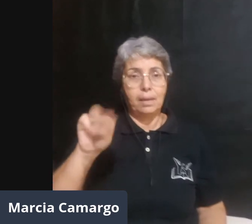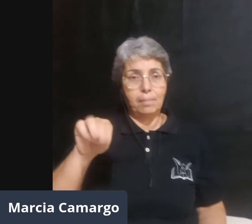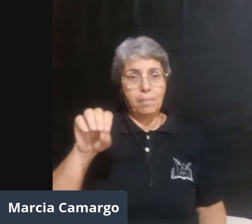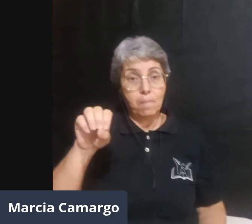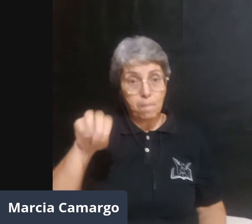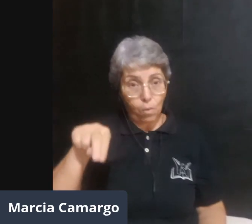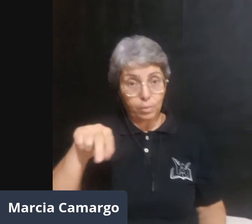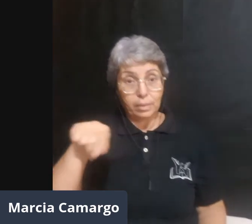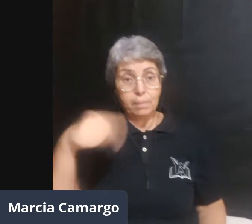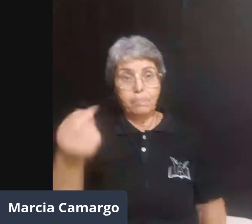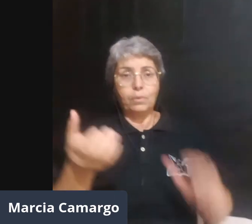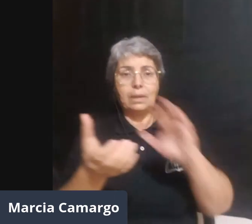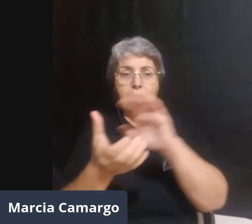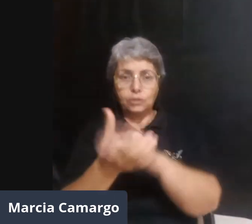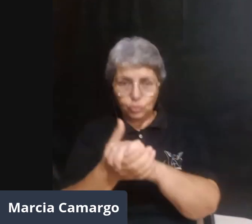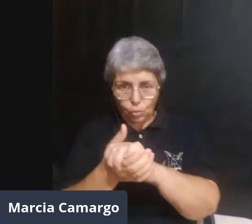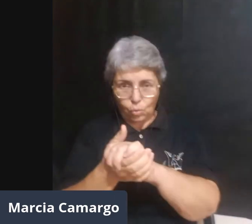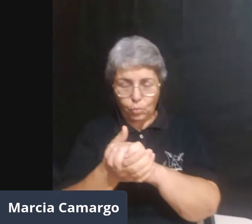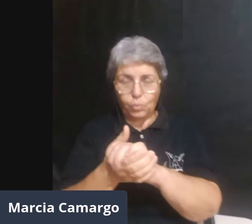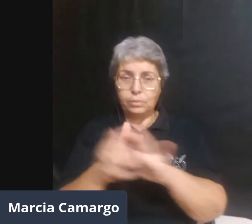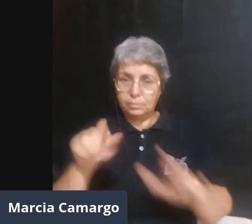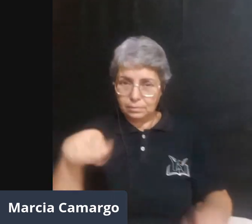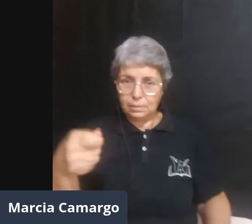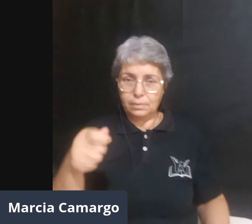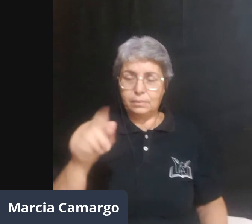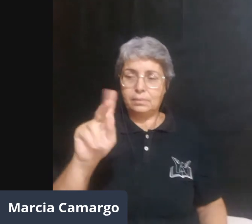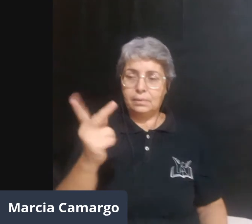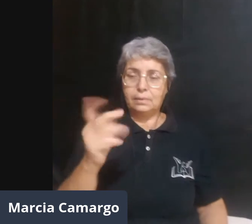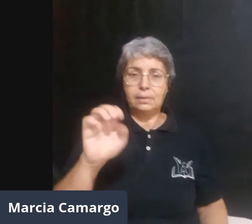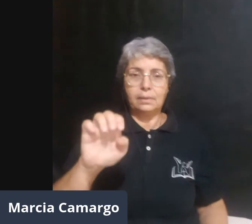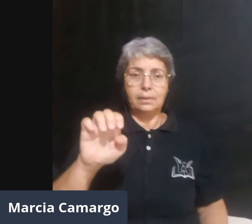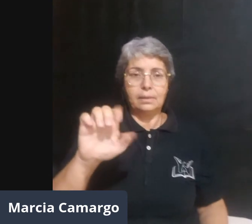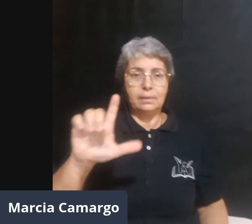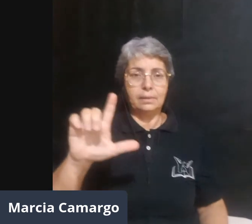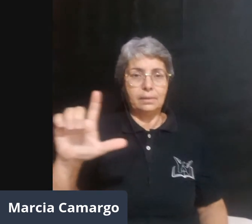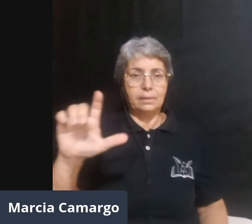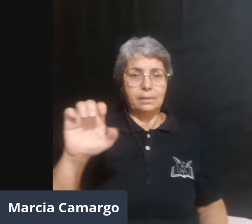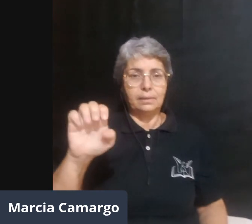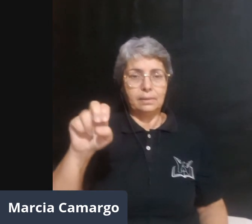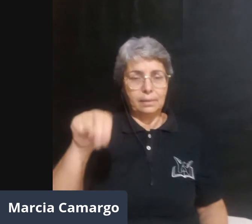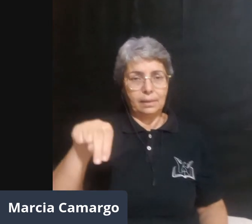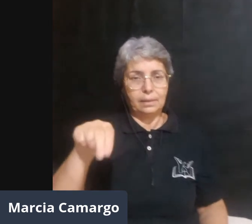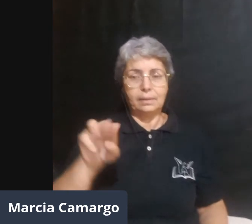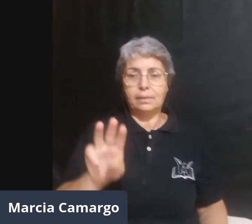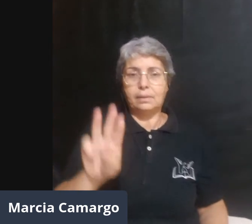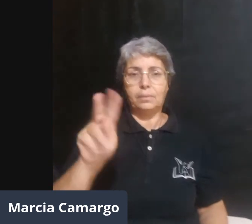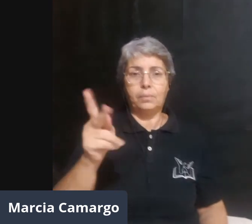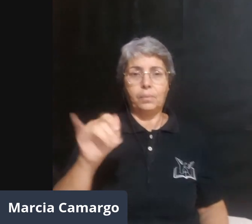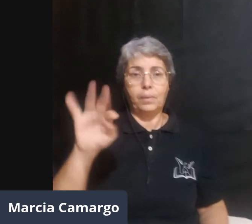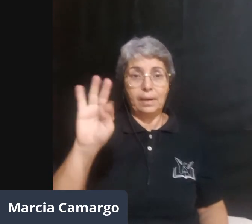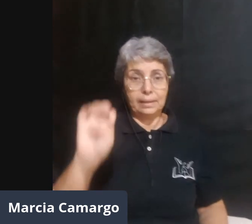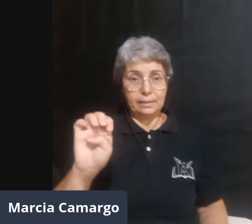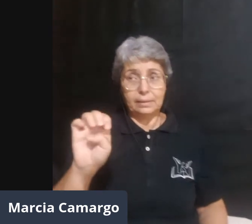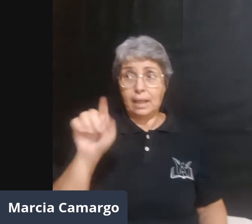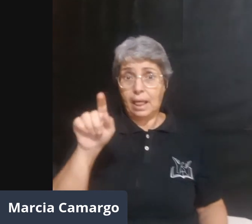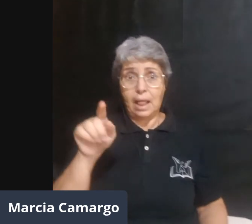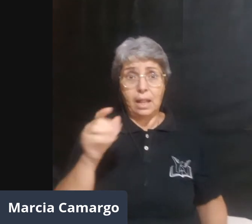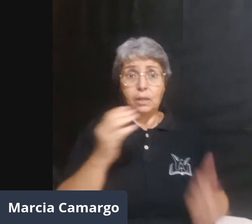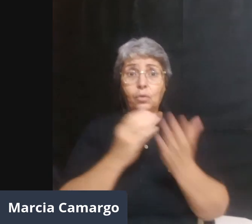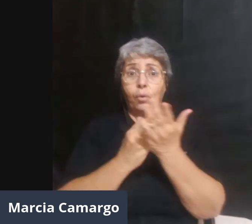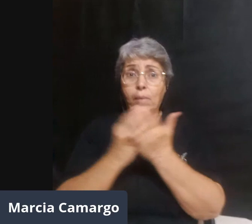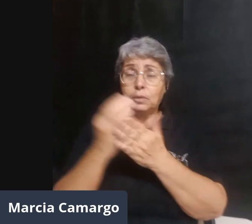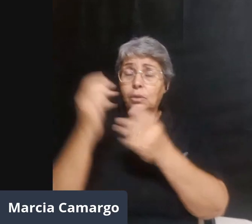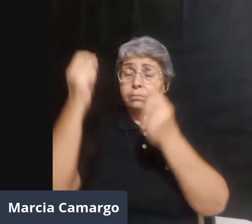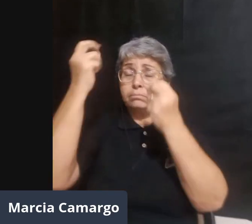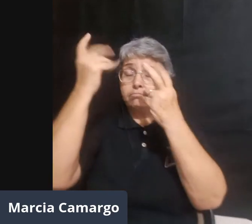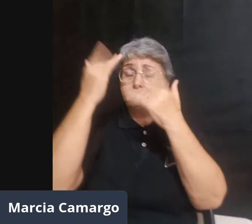deu demonstrações inequívocas de que as mensagens eram originárias do trono celeste. O